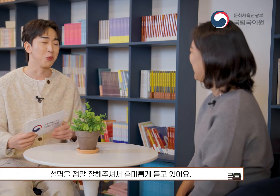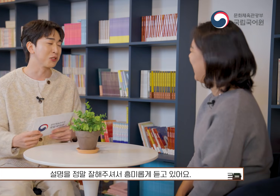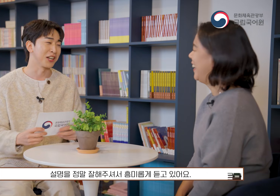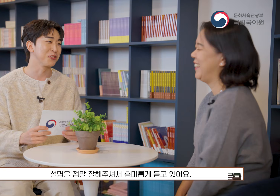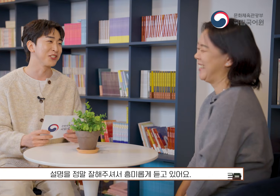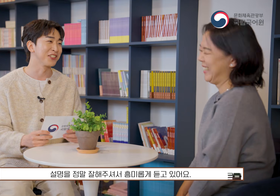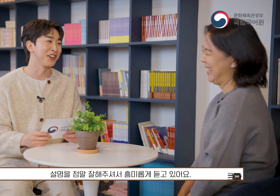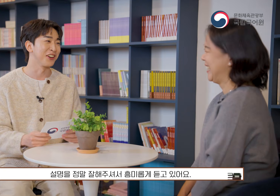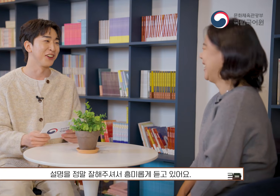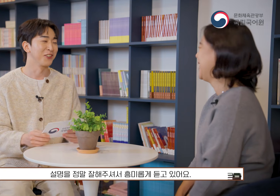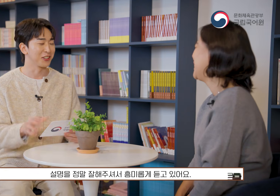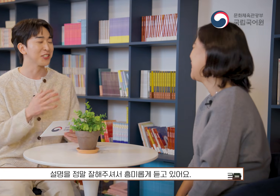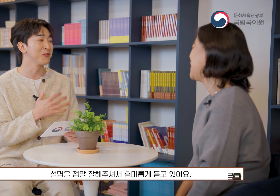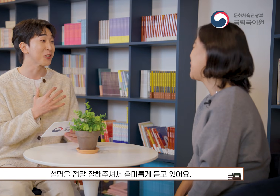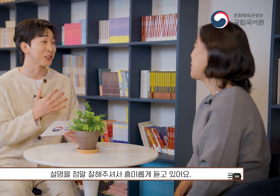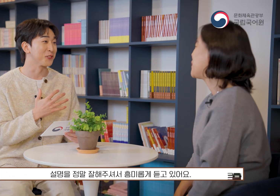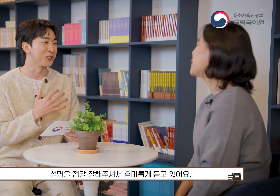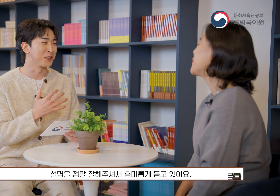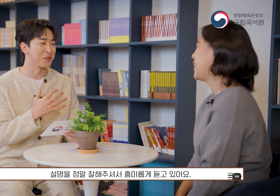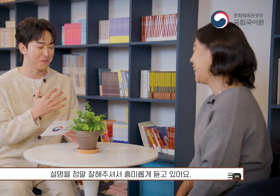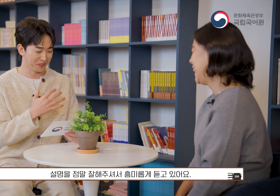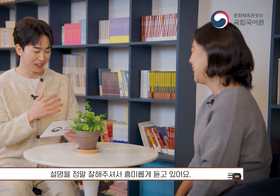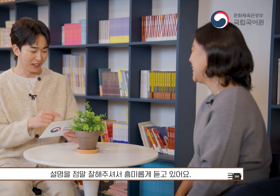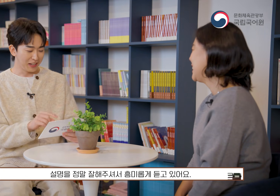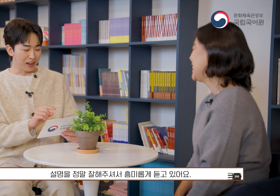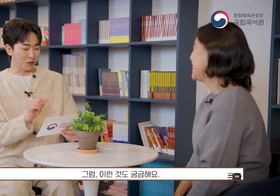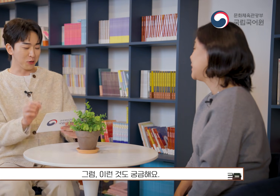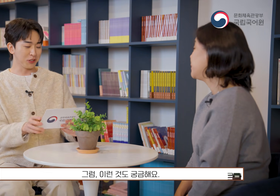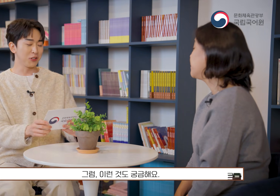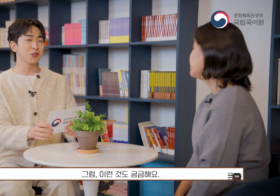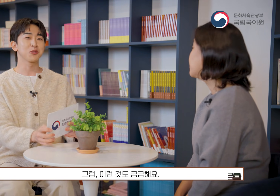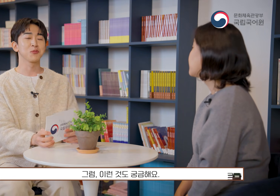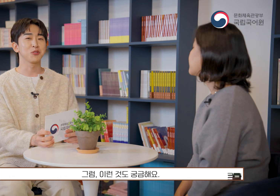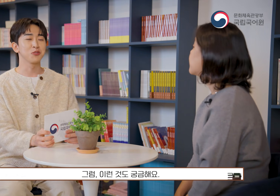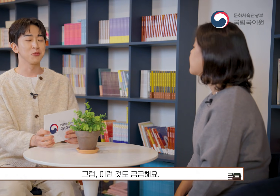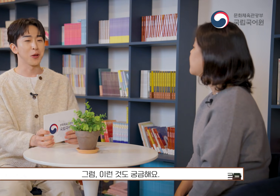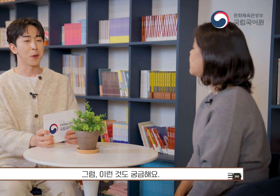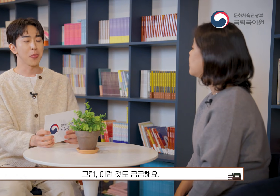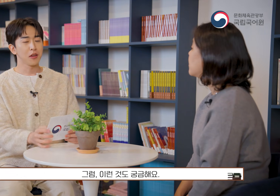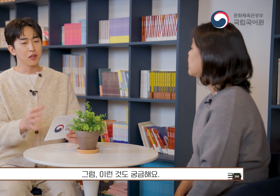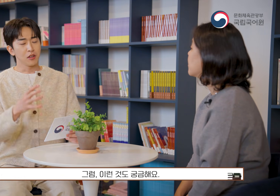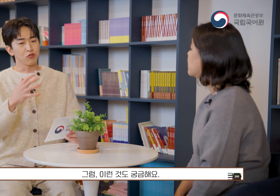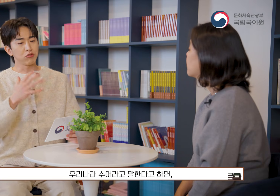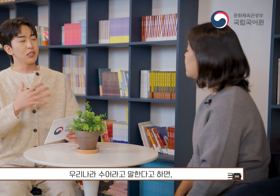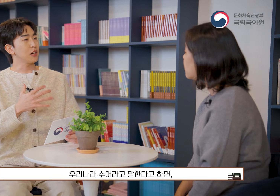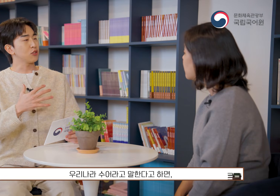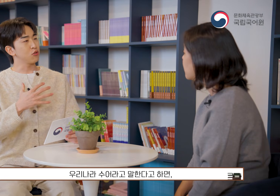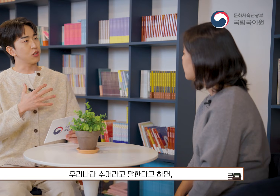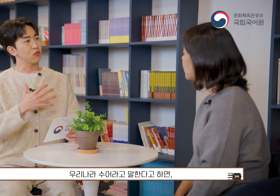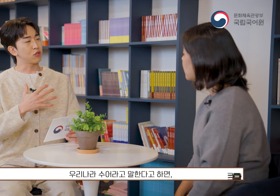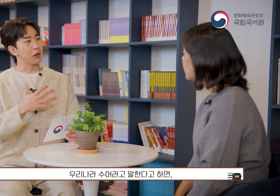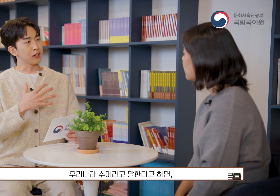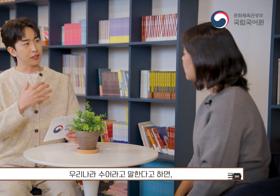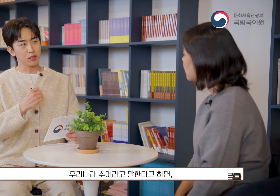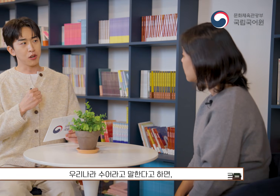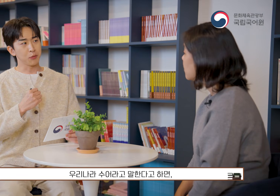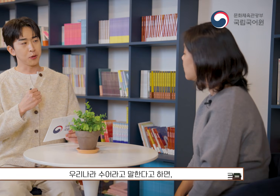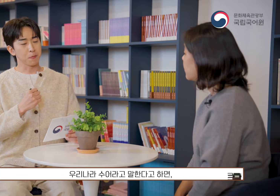잘 해주시니까 굉장히 흥미롭게 듣고 있어요. 네. 그러면 이런 것도 좀 궁금해요. 우리나라 수어라고 그런 말을 한다고 하면